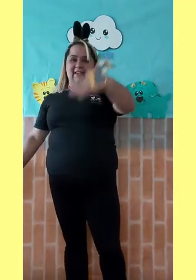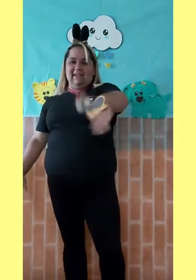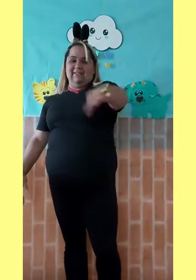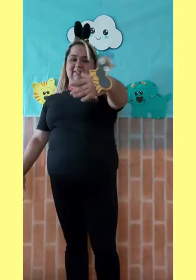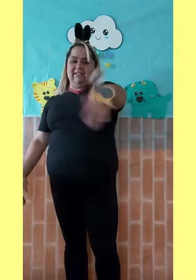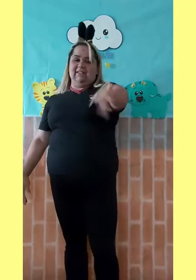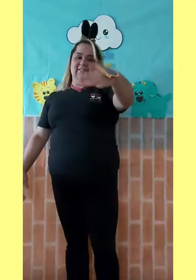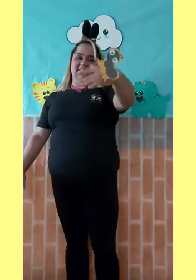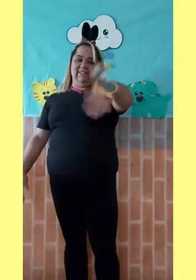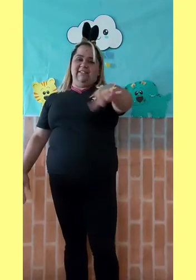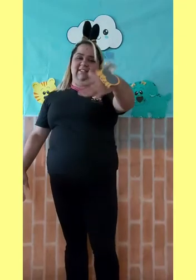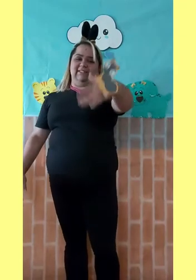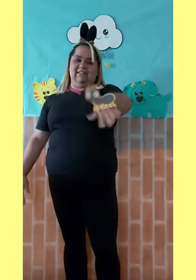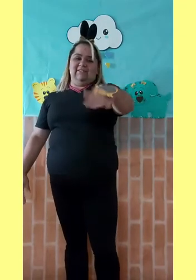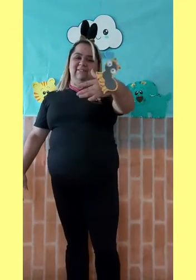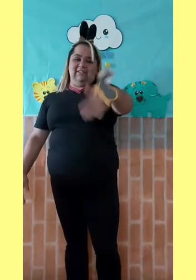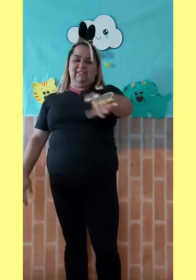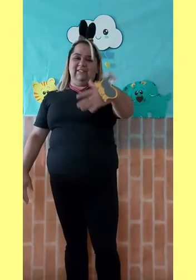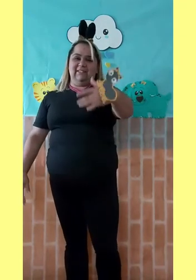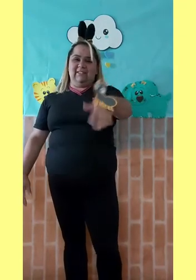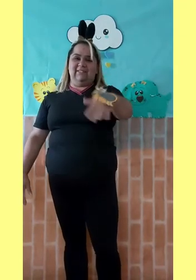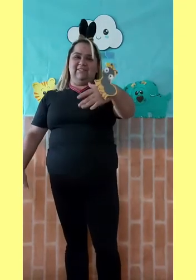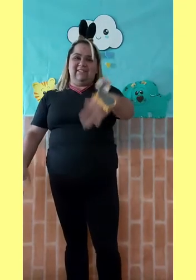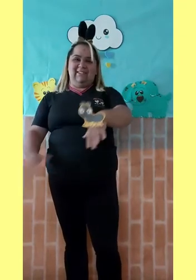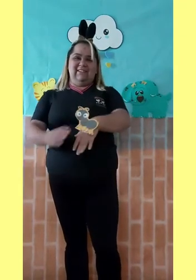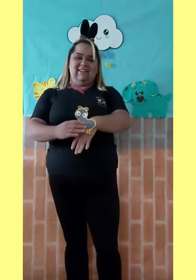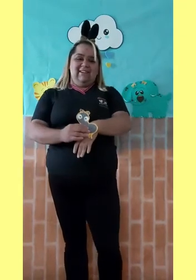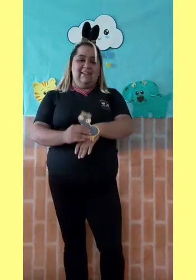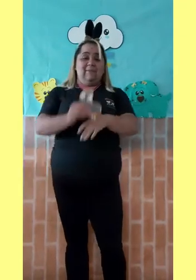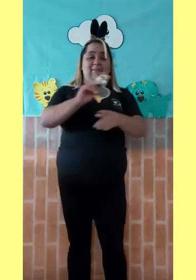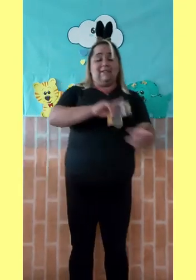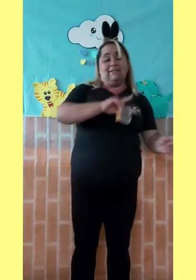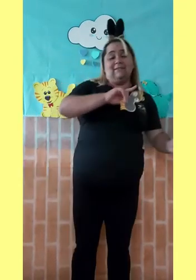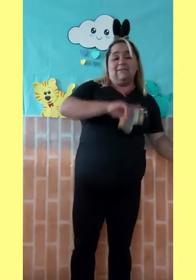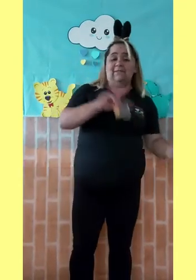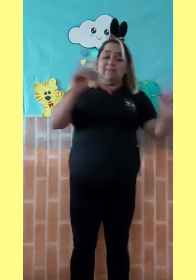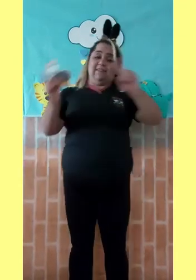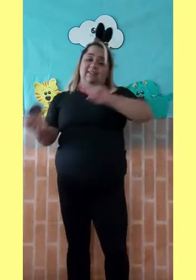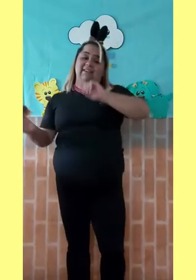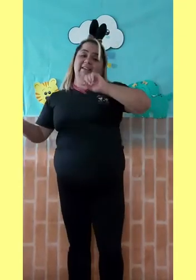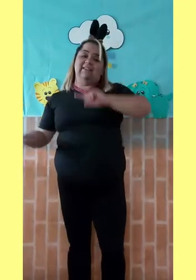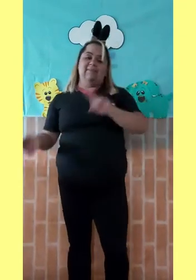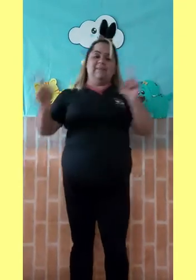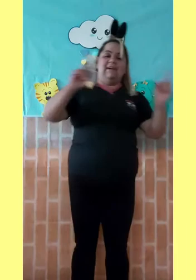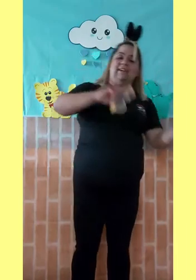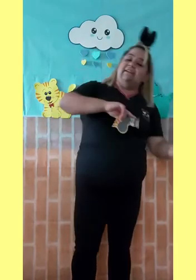eu sacudi, sacudi, sacudi, sacudi, mas a formiguinha não parava de